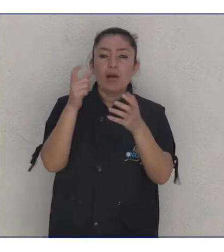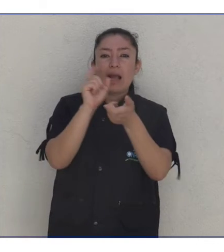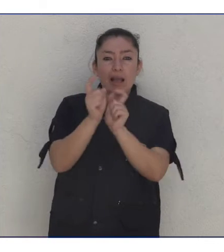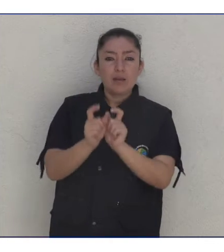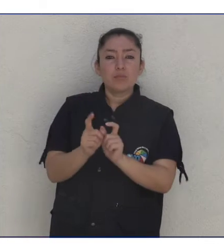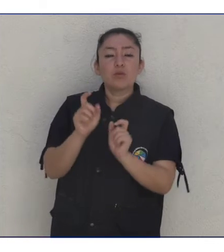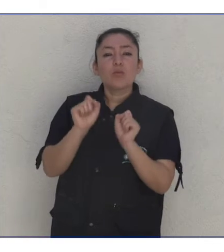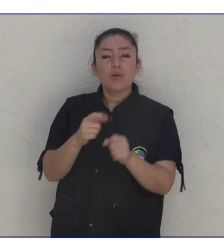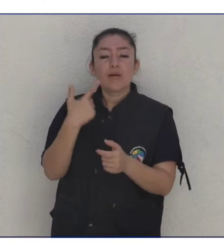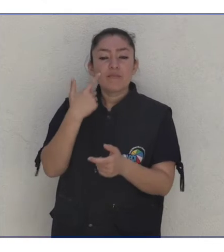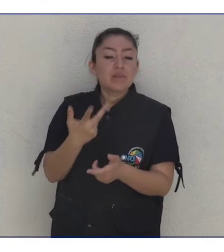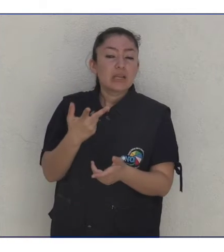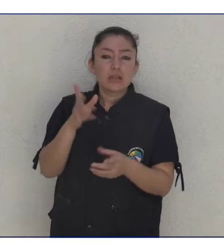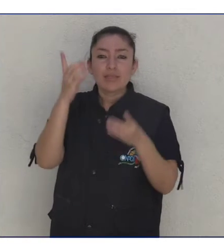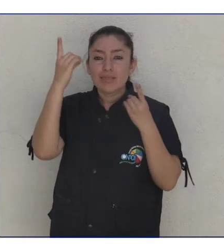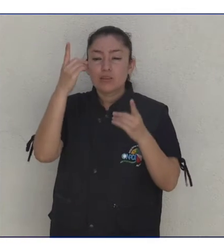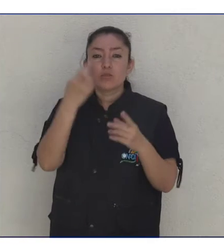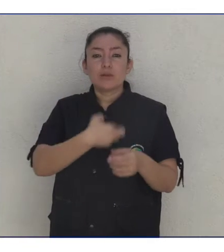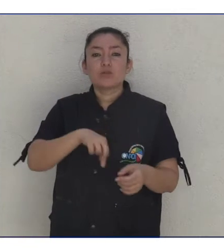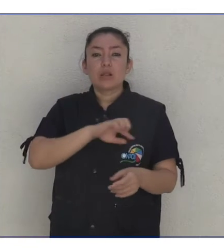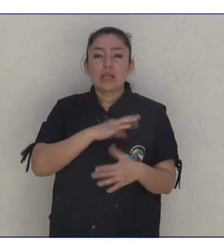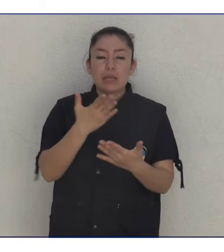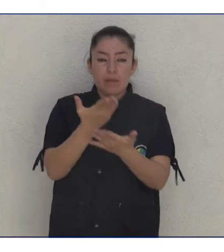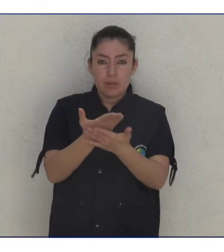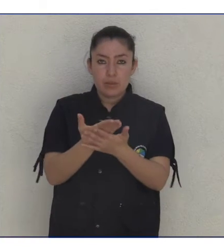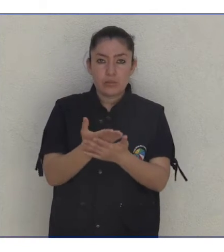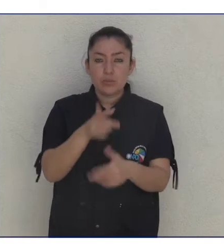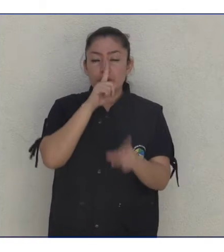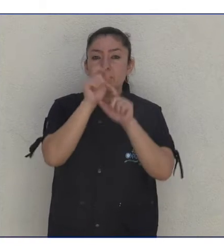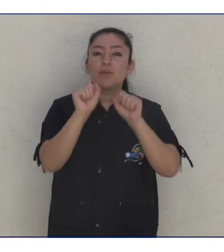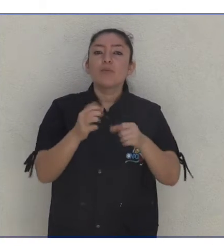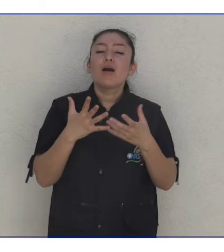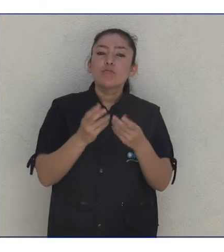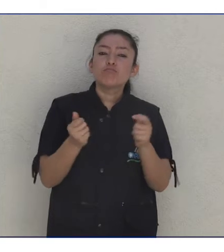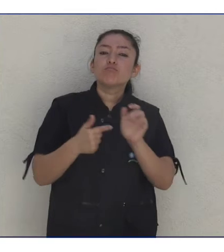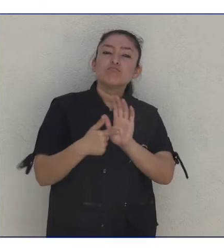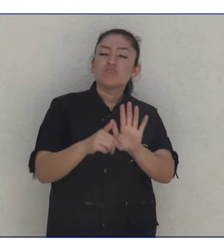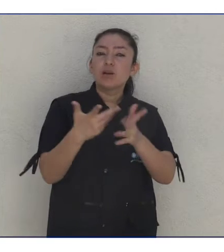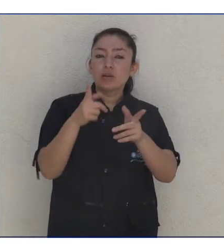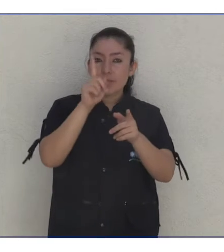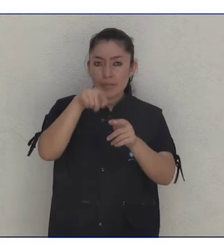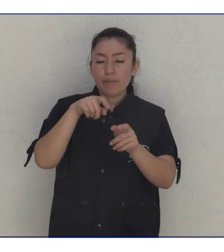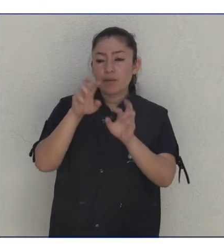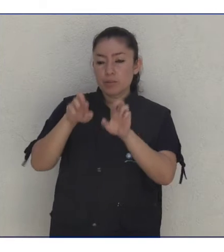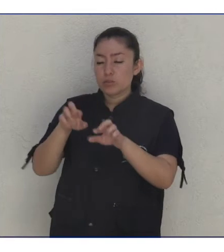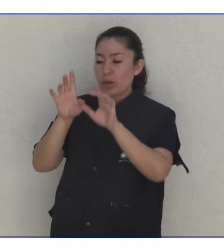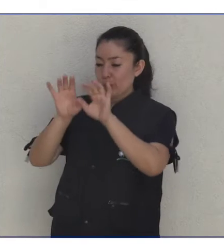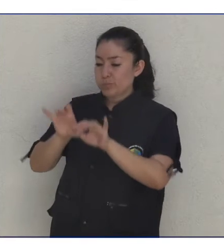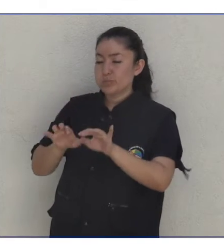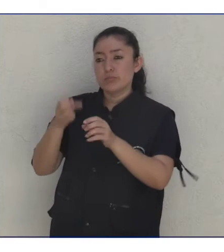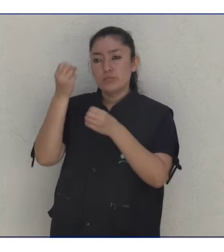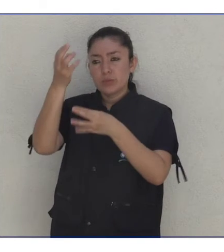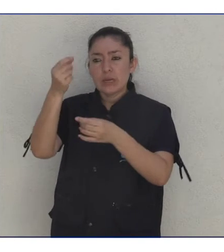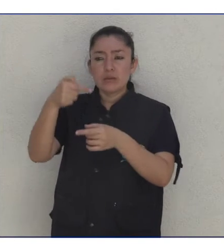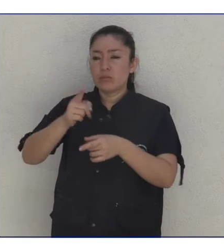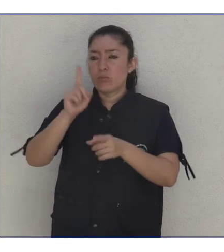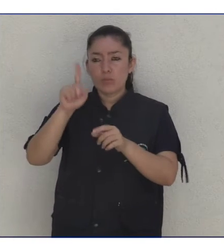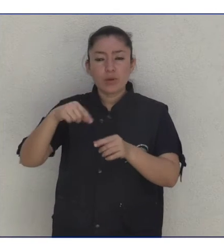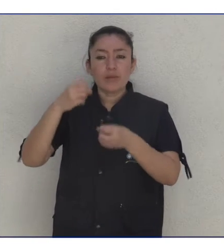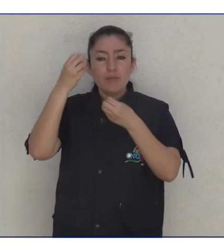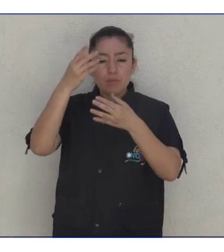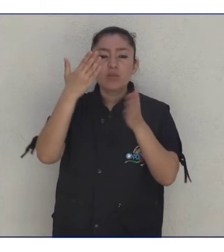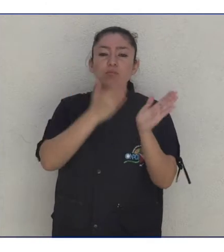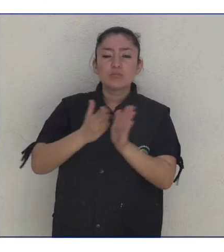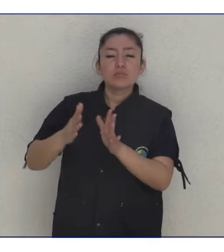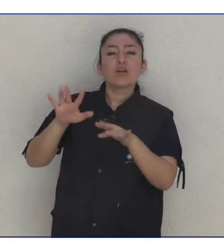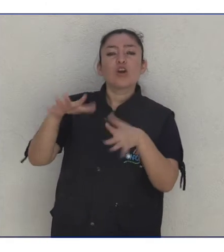personales sensibles solicitados. Las resoluciones deben constar por escrito y establecer el plazo para su cumplimiento y los